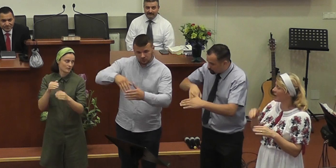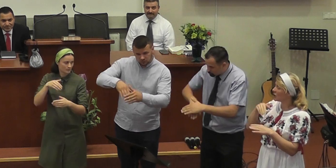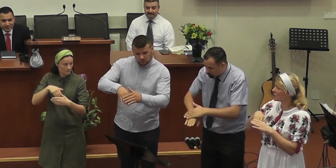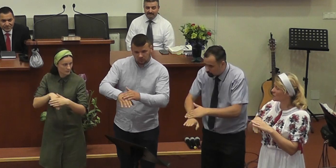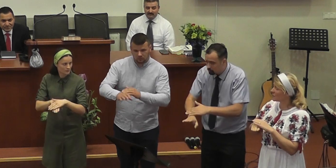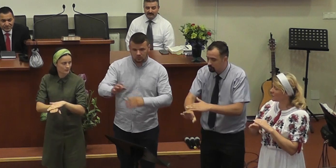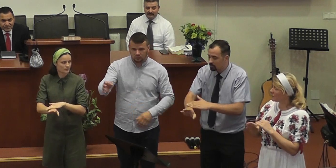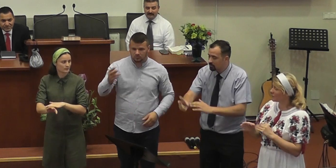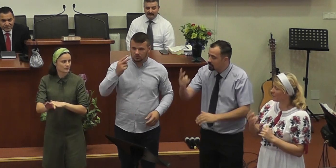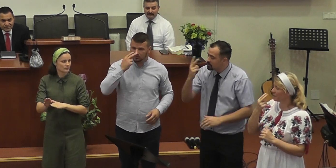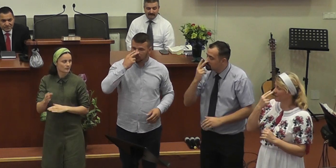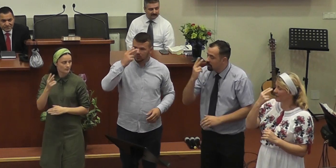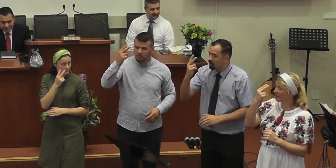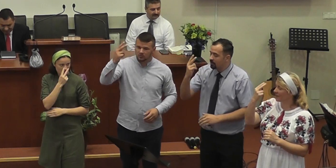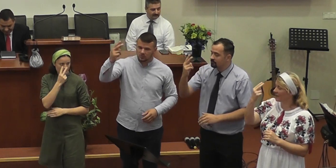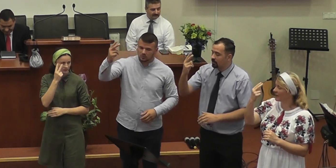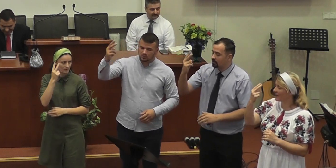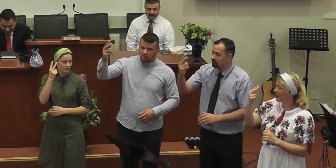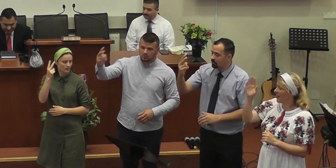sub primirea ta